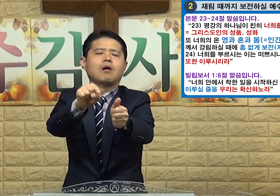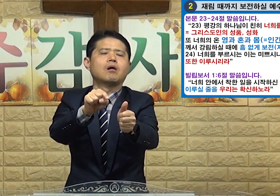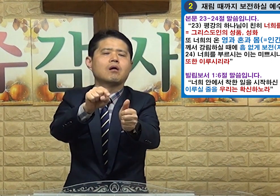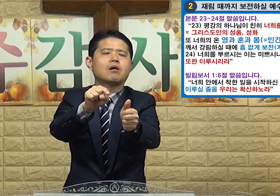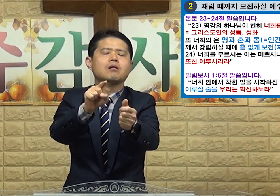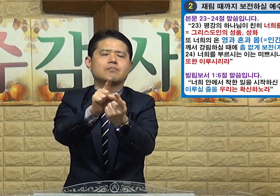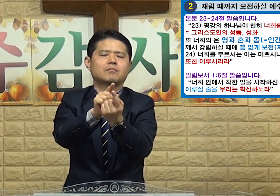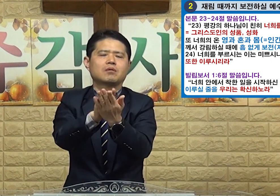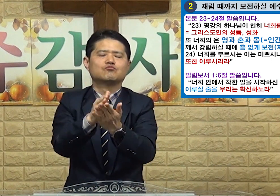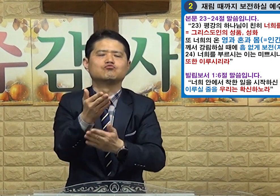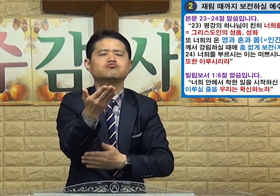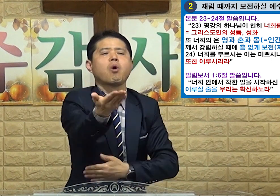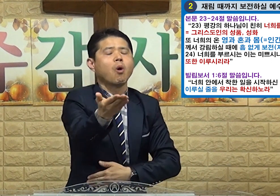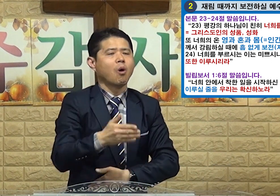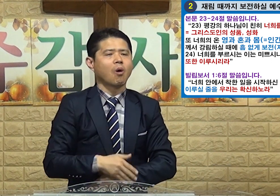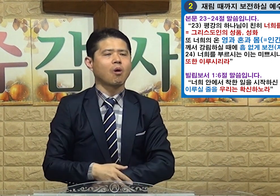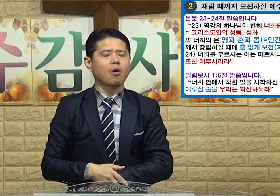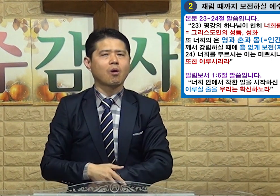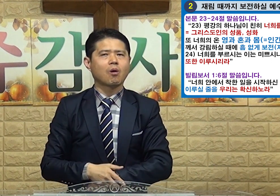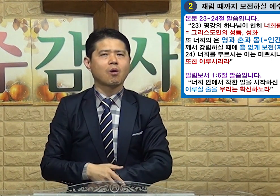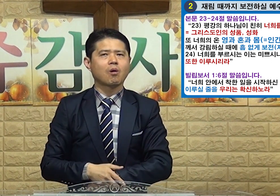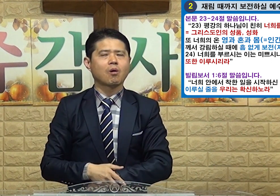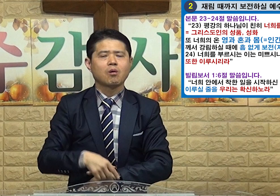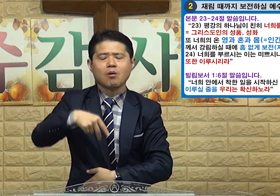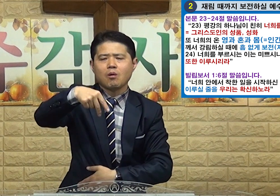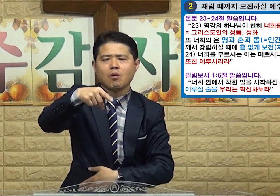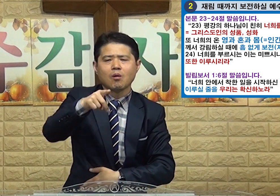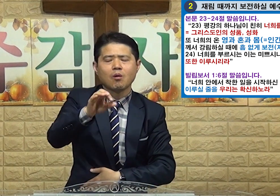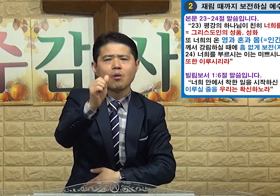변화시키는 것입니다. 아버지께서 직접 우리에게 허락하셨습니다.